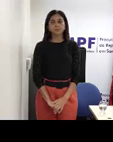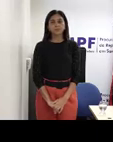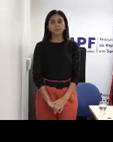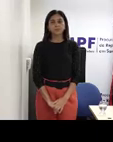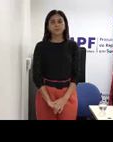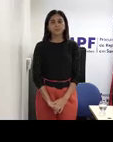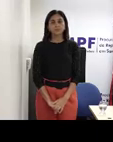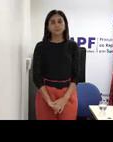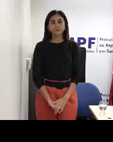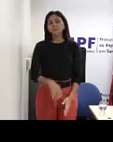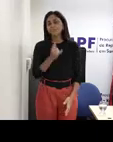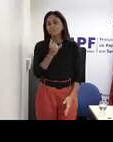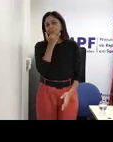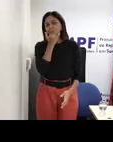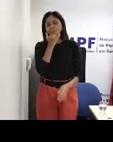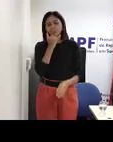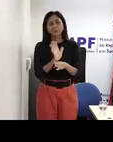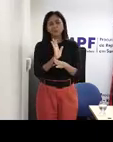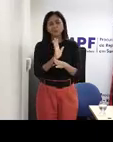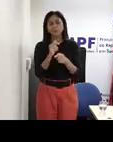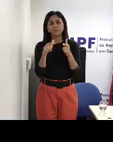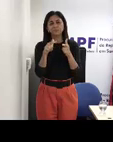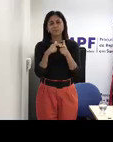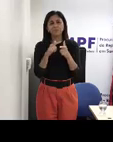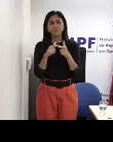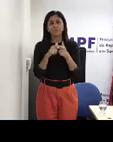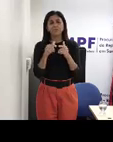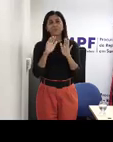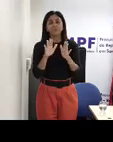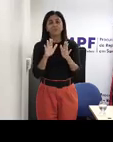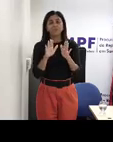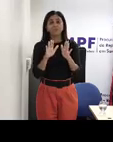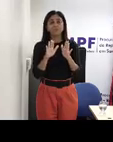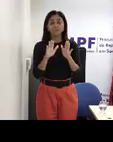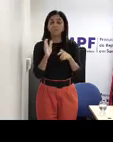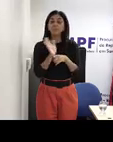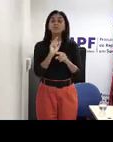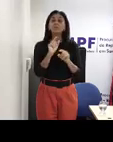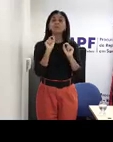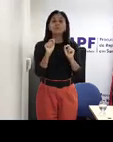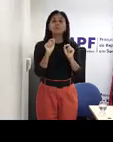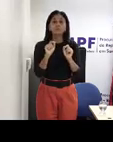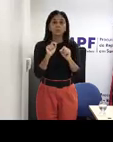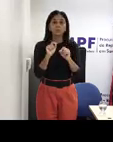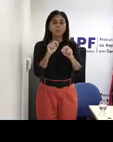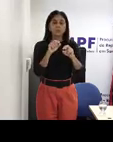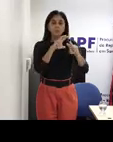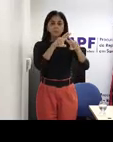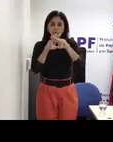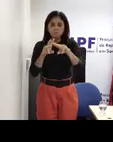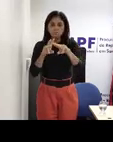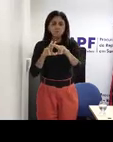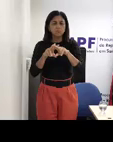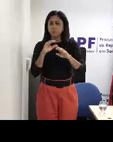não tava aparecendo ali mas ali tinha todos os dados estatísticos dessa operação aí não só ela como várias outras que foram realizadas